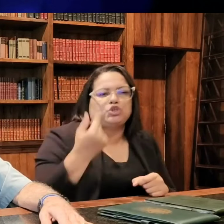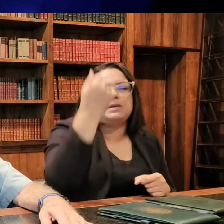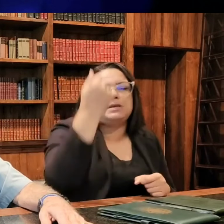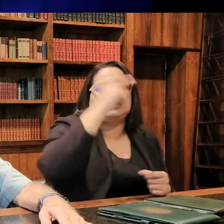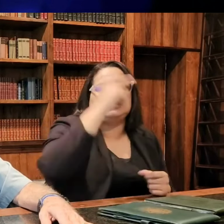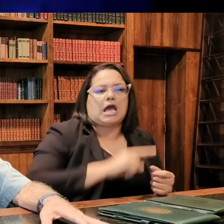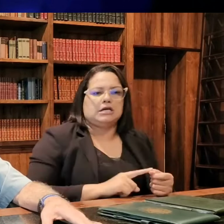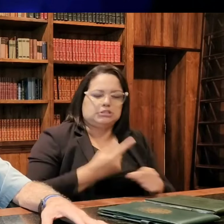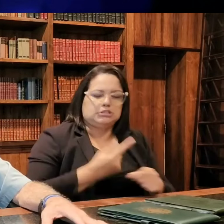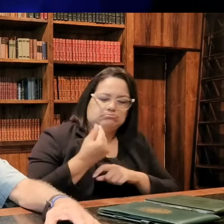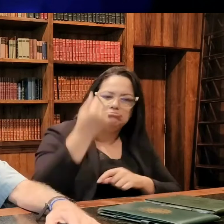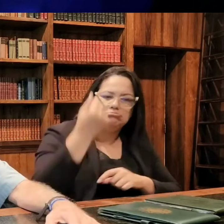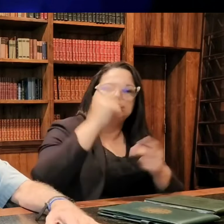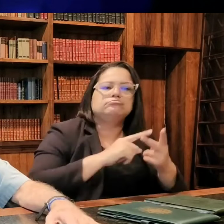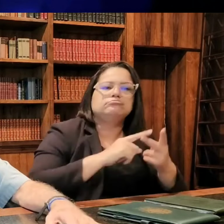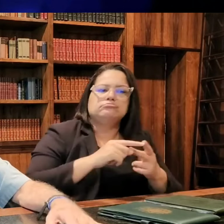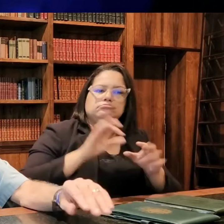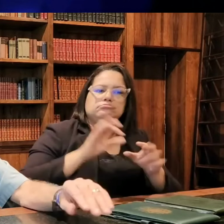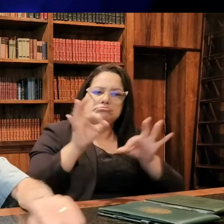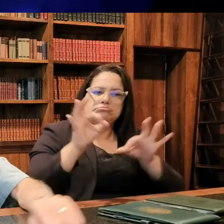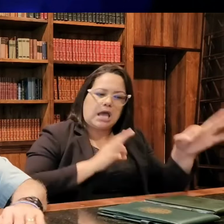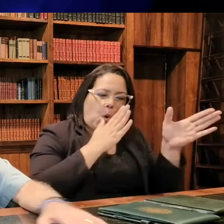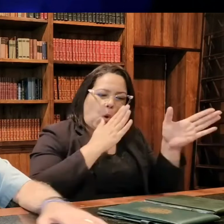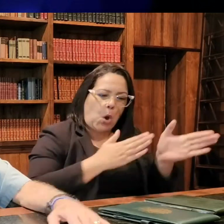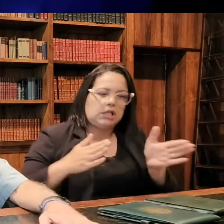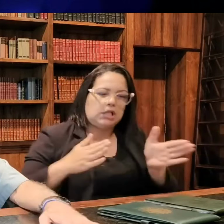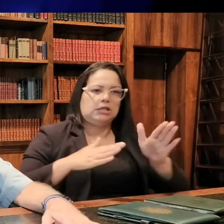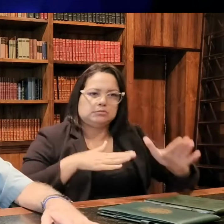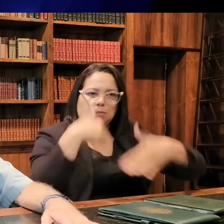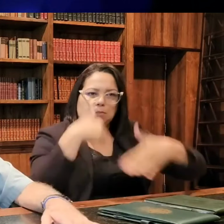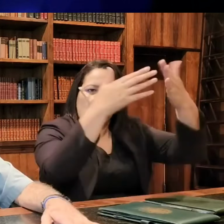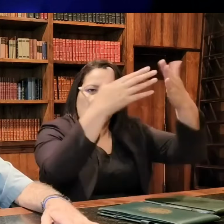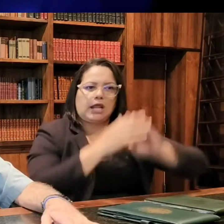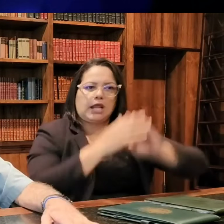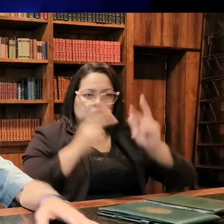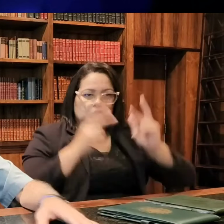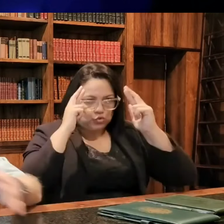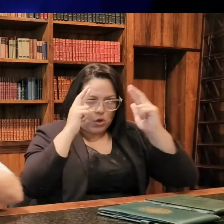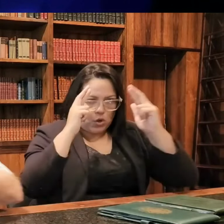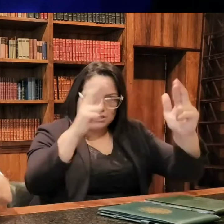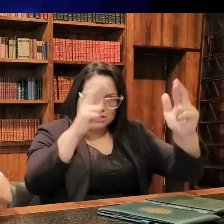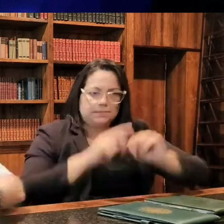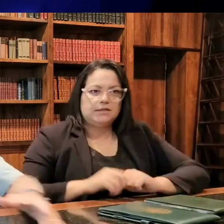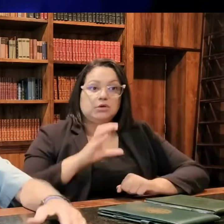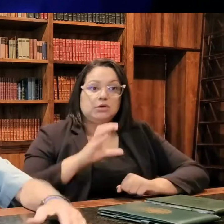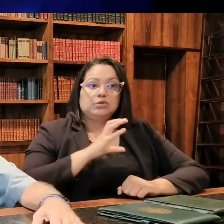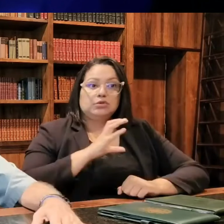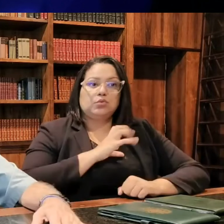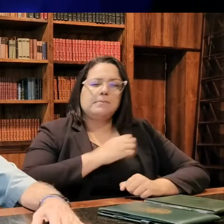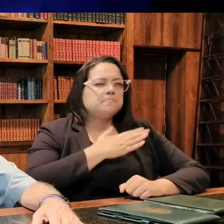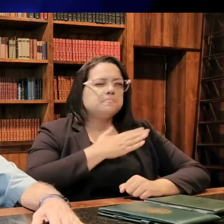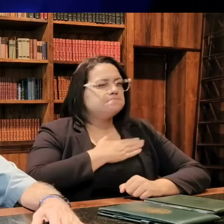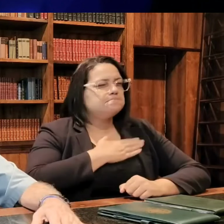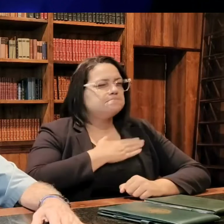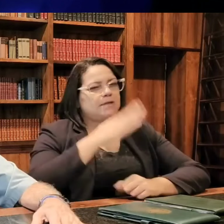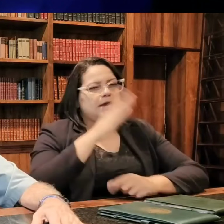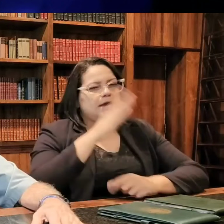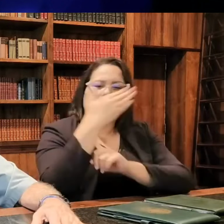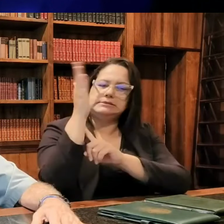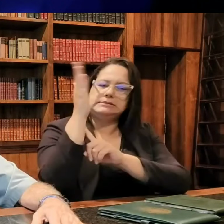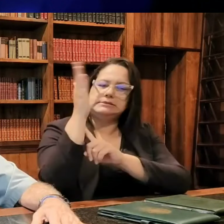da ordem, do progresso, do respeito, do amor à sua bandeira.